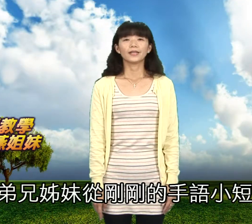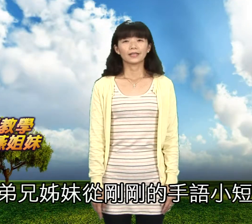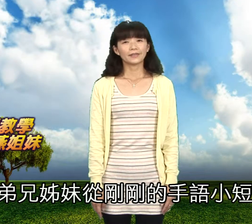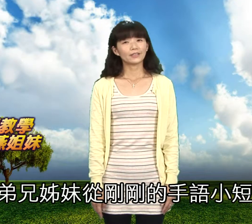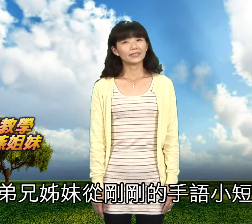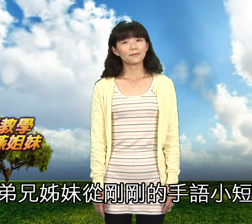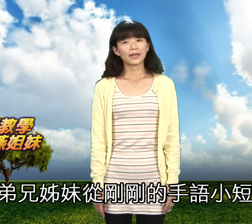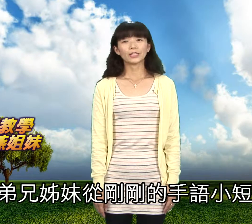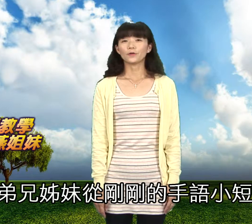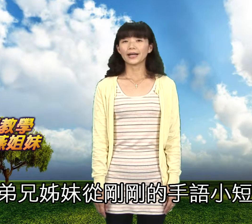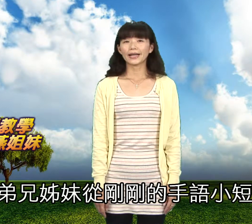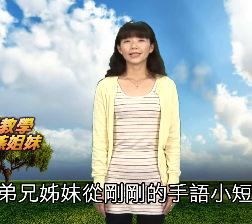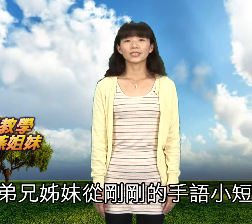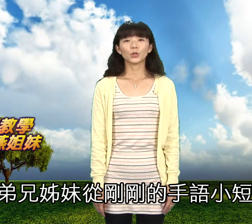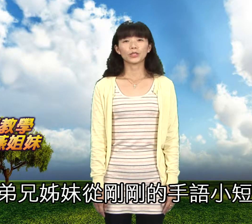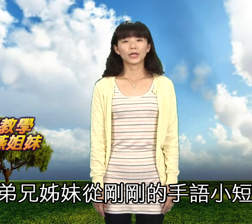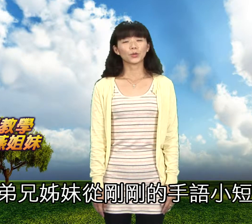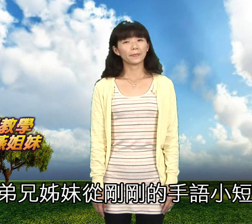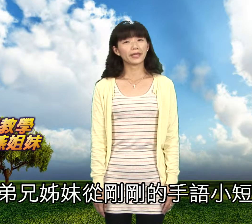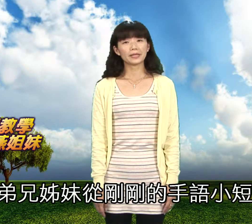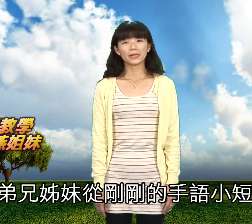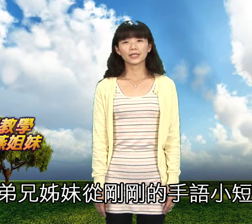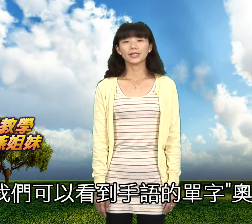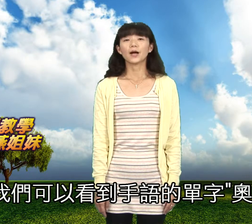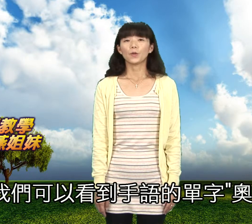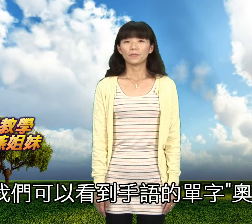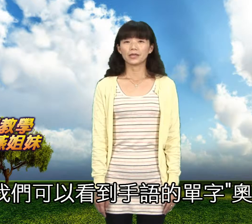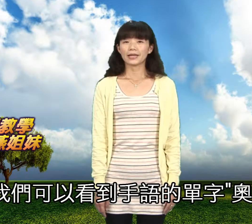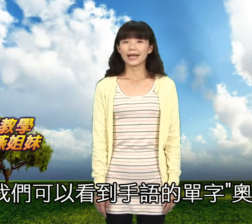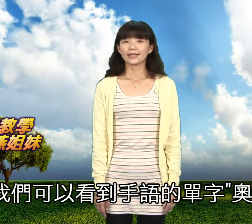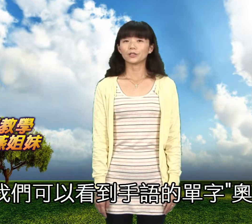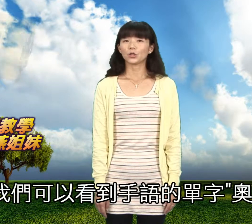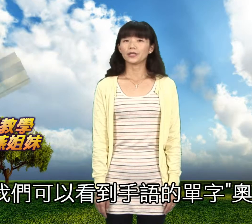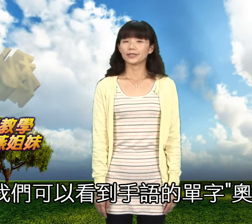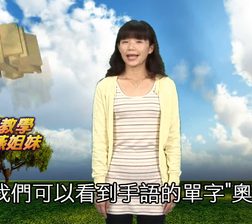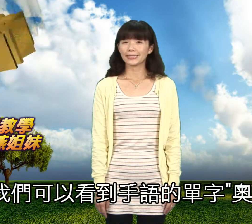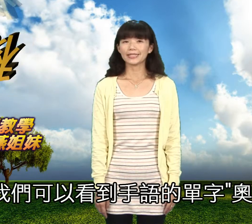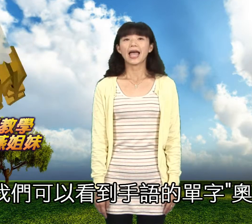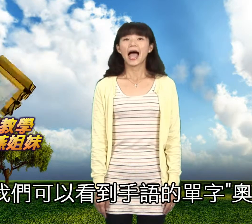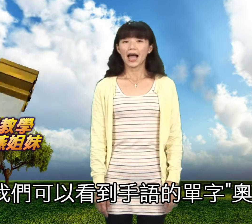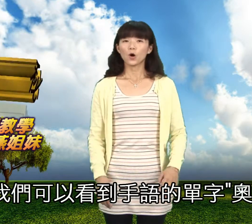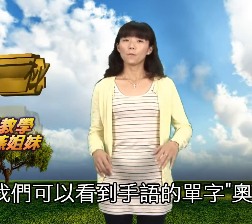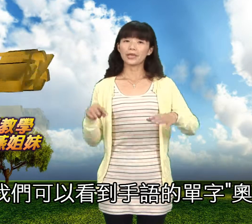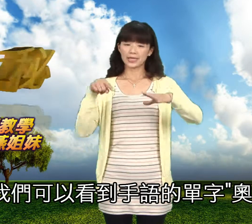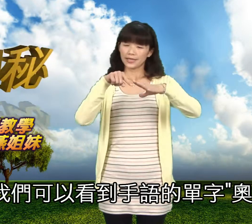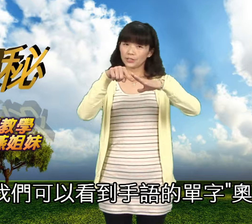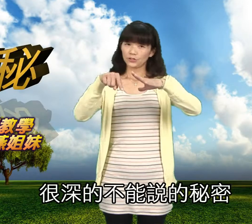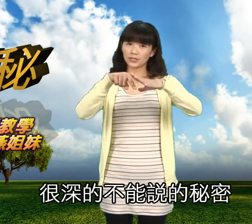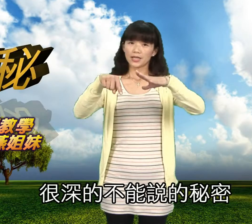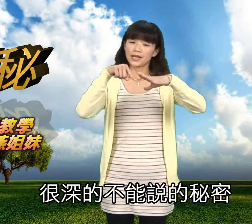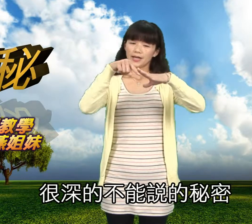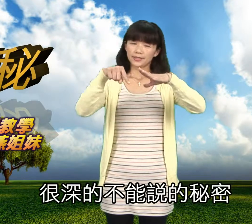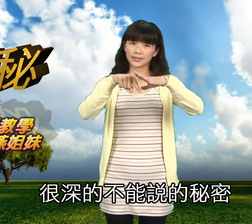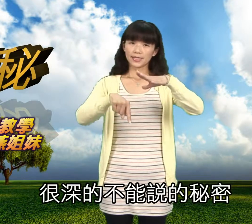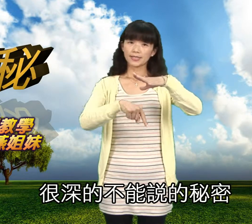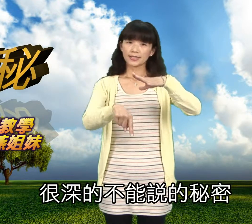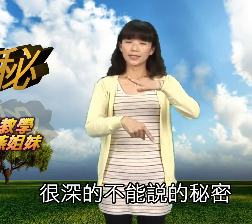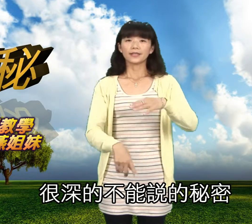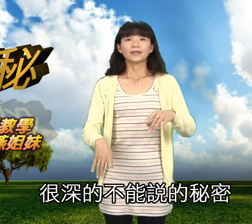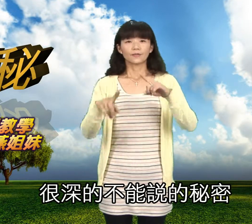各位弟兄姐妹，从刚刚的手语小短片里面呢，我们可以看到手语的单字奥秘，就是很深的不